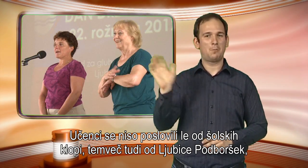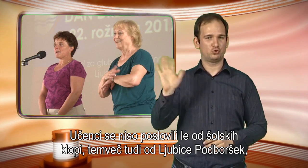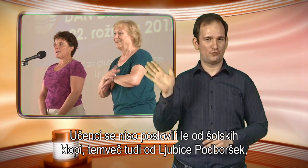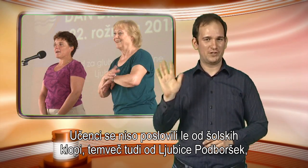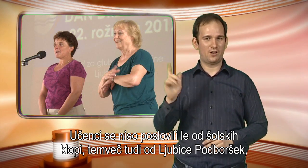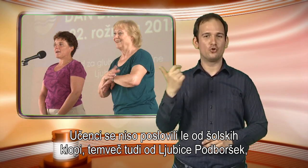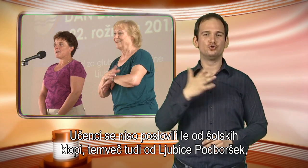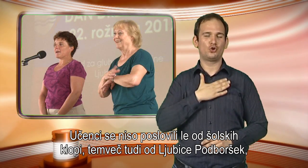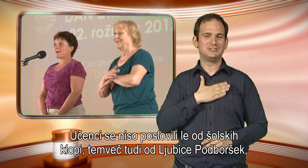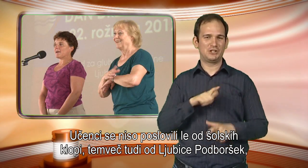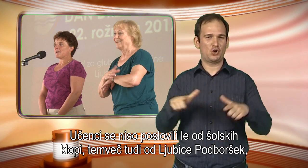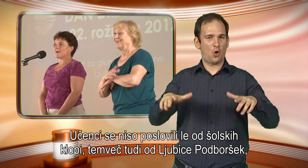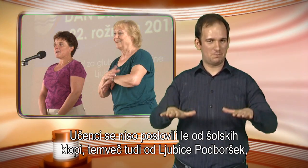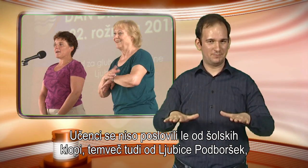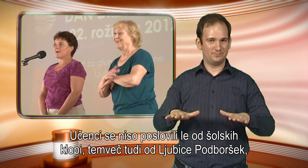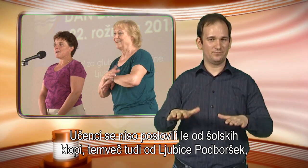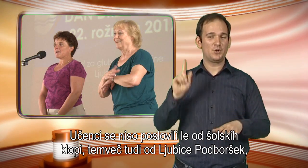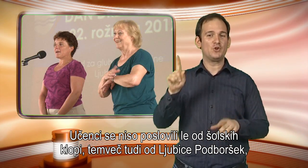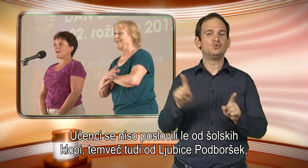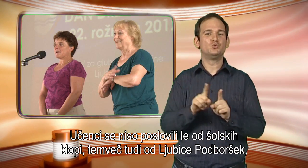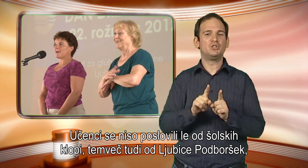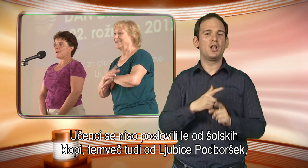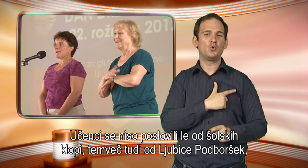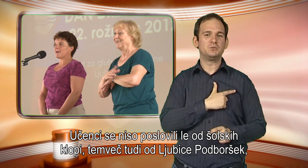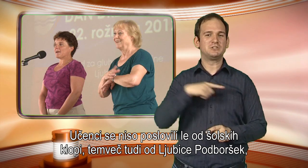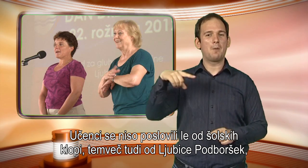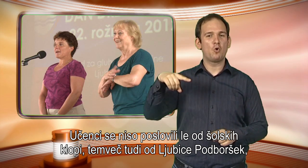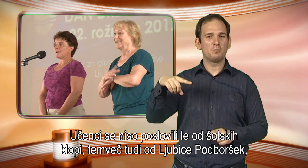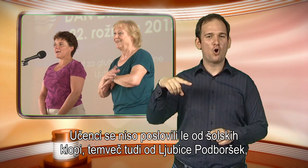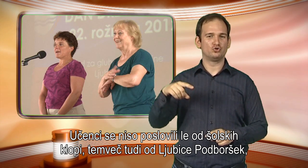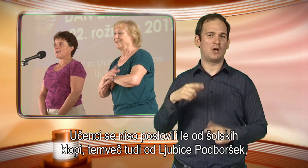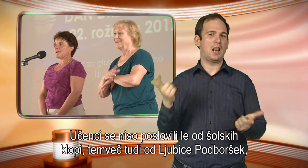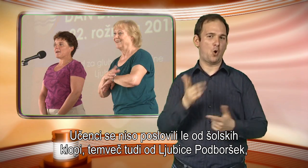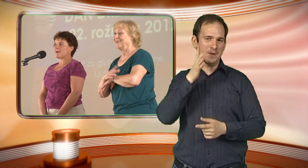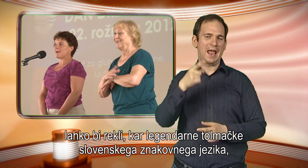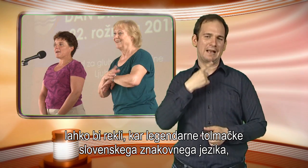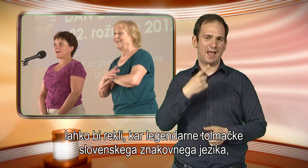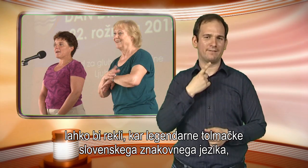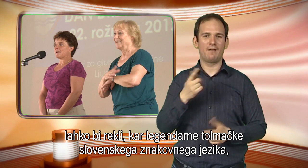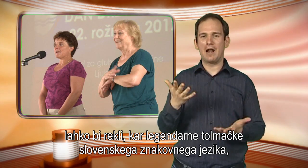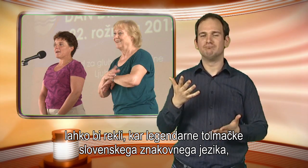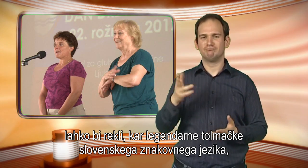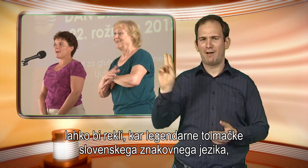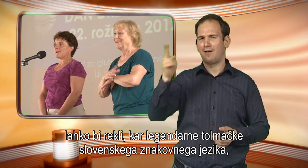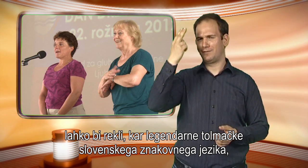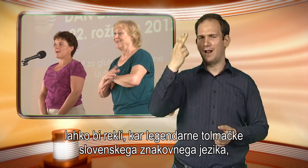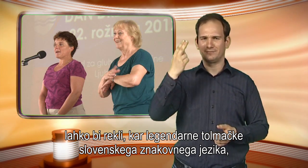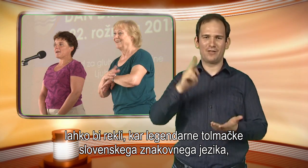Učenci pa se niso poslovili le od šolskih klopi, temveč tudi od Ljubice Podboršek, lahko bi rekli kar